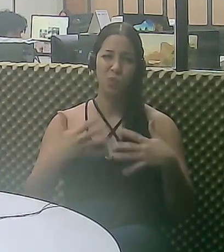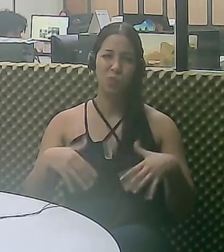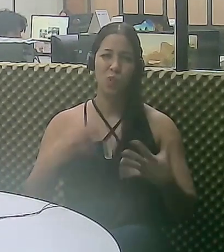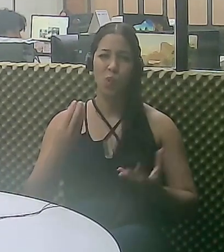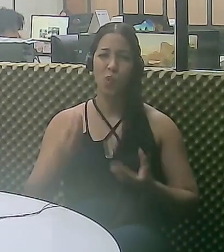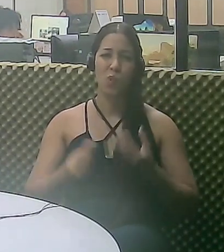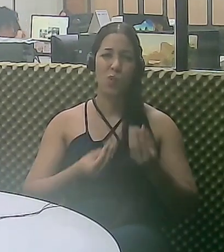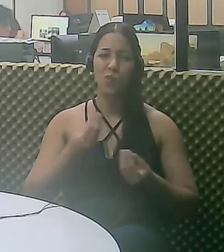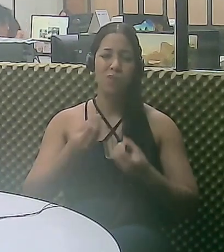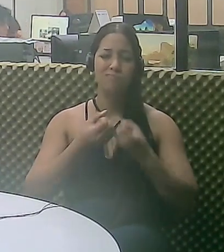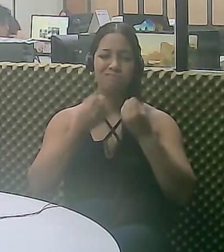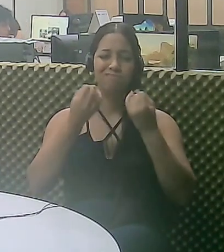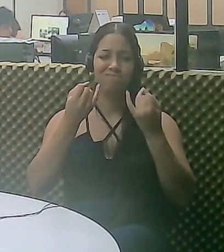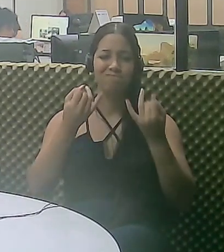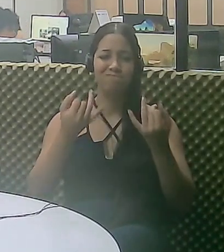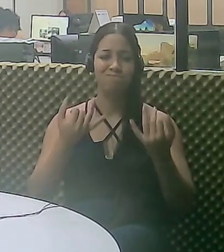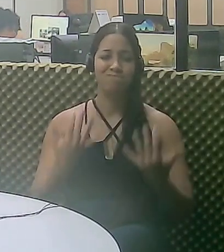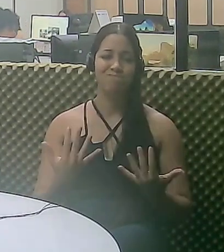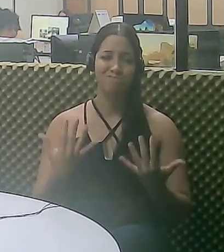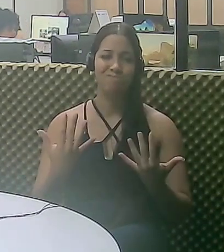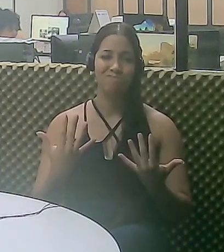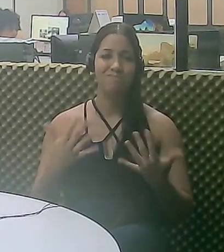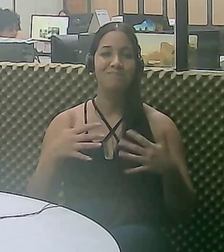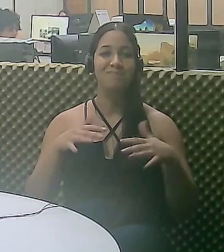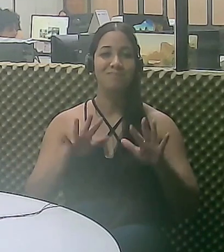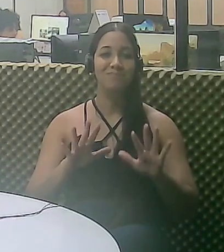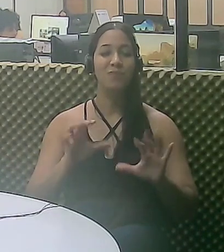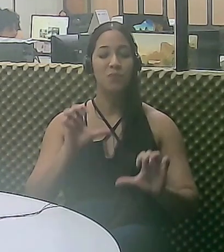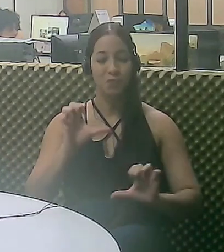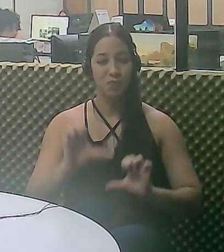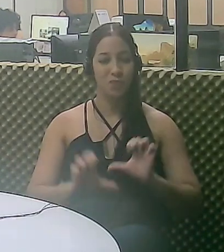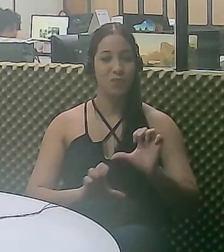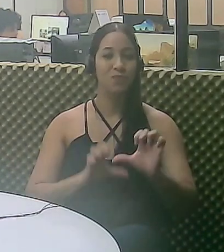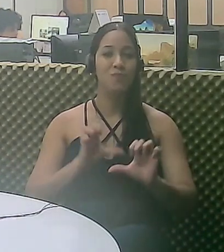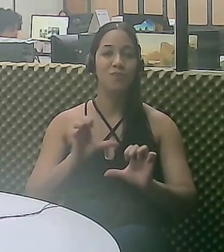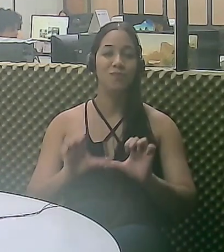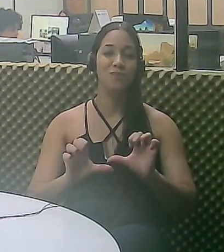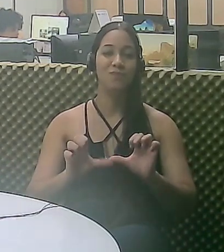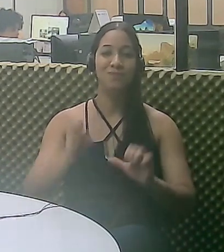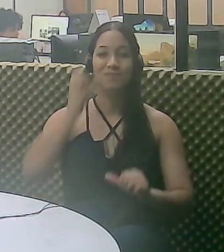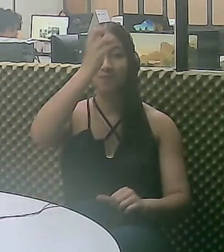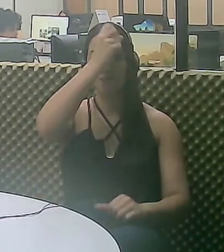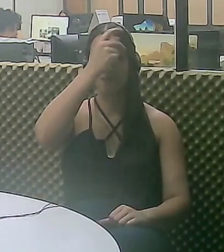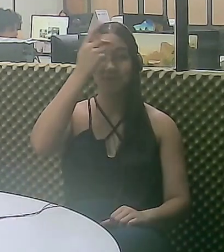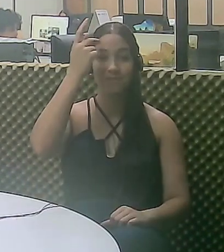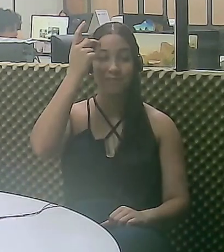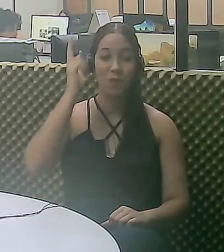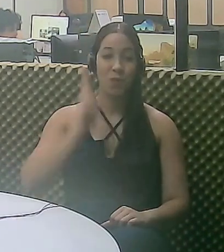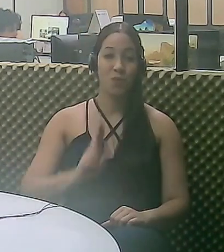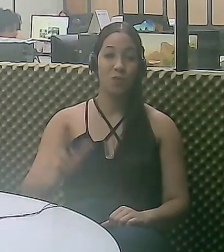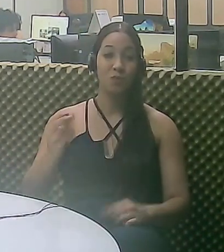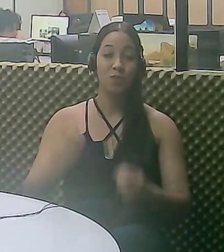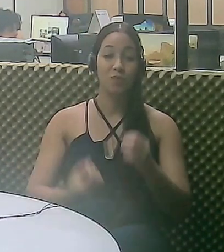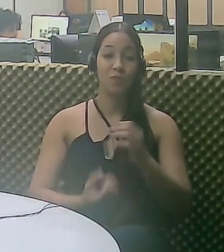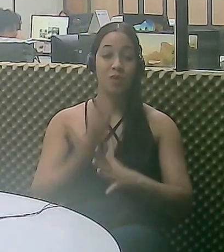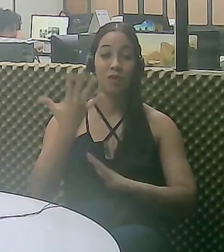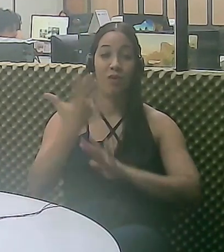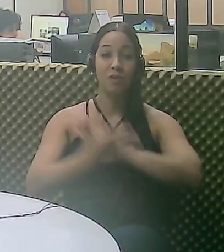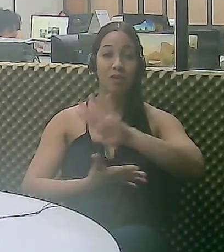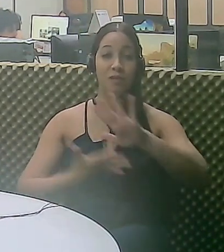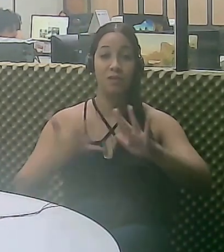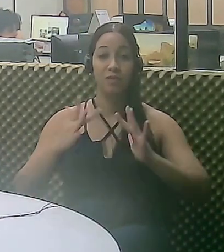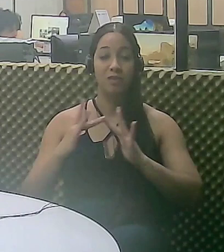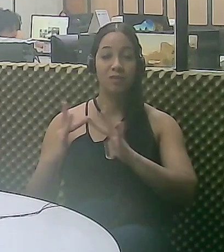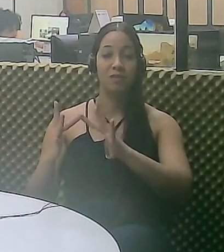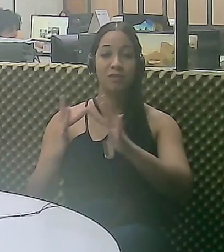ser entendida? Como explicar sua dor? Mas agora isso mudou. A Prefeitura de Uberlândia criou o Mãos que